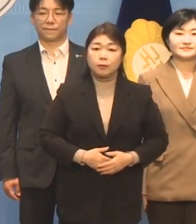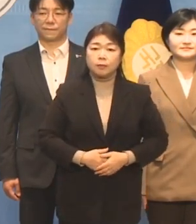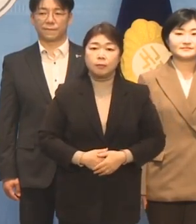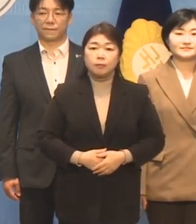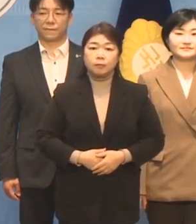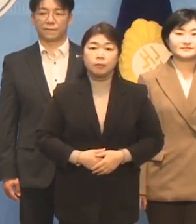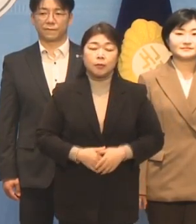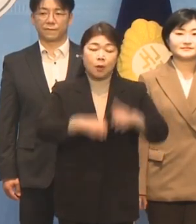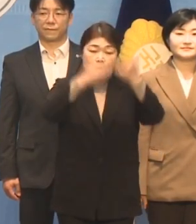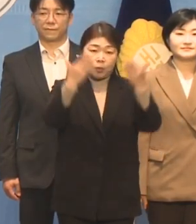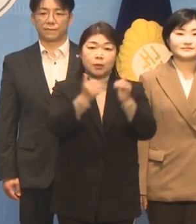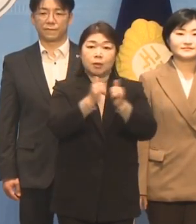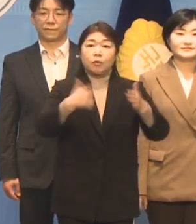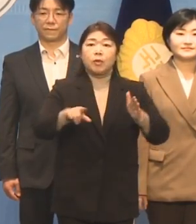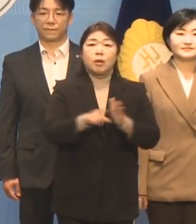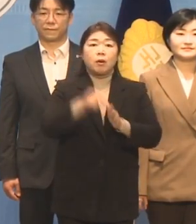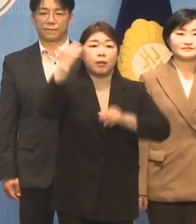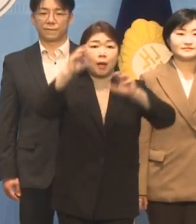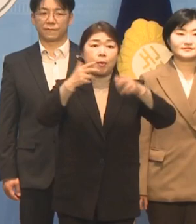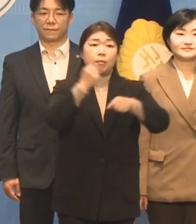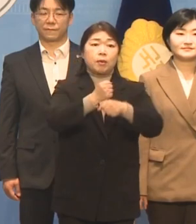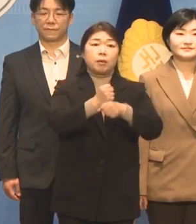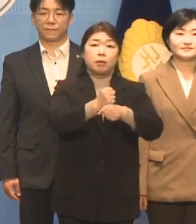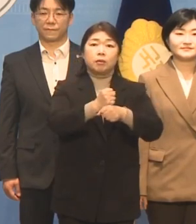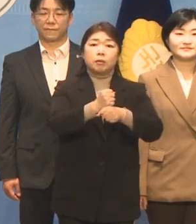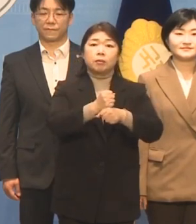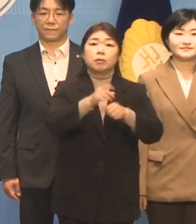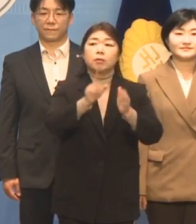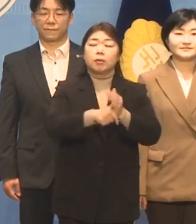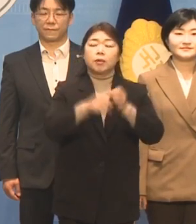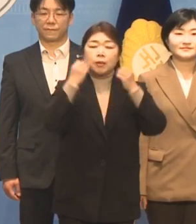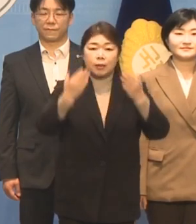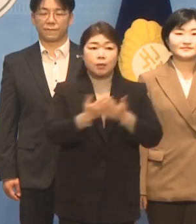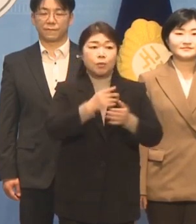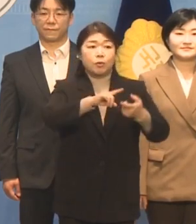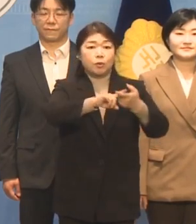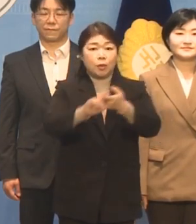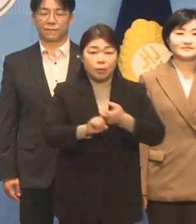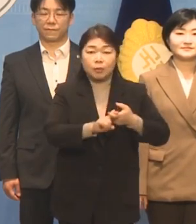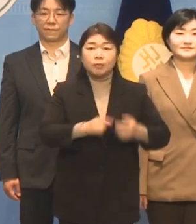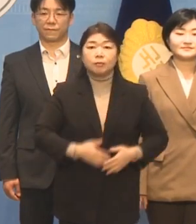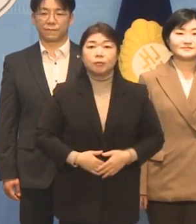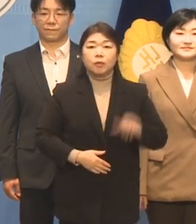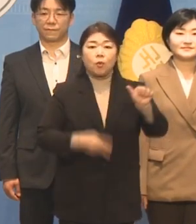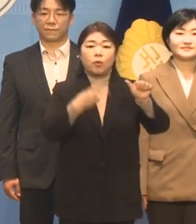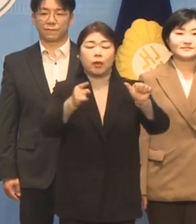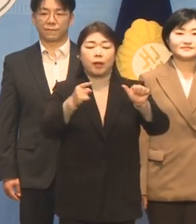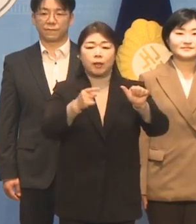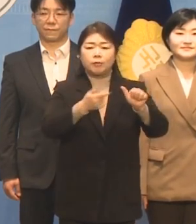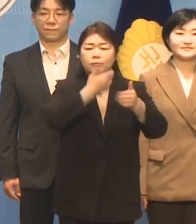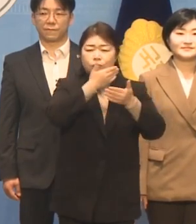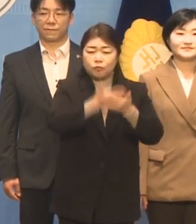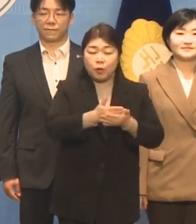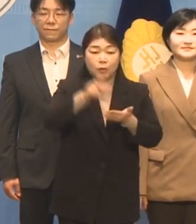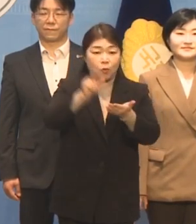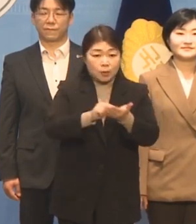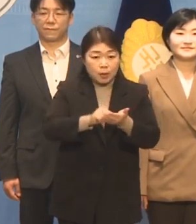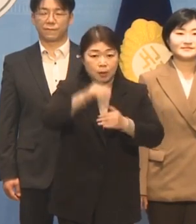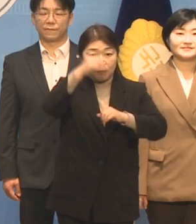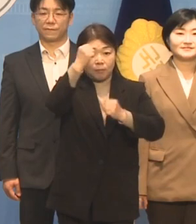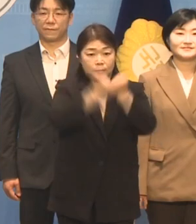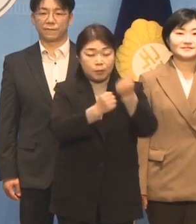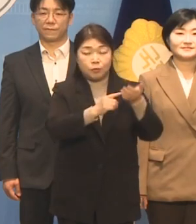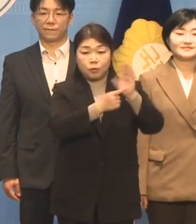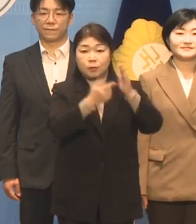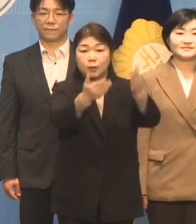모두의 대한민국을 만들기 위해 새진보연합은 5대 핵심 개혁 과제를 추진하겠습니다.